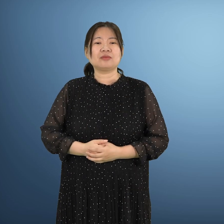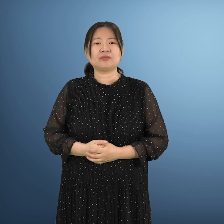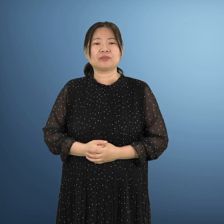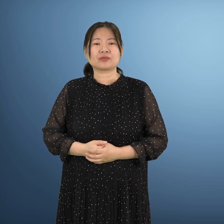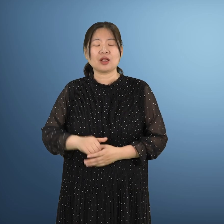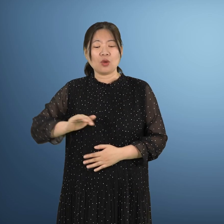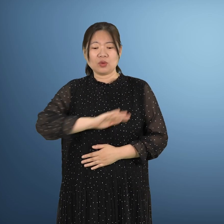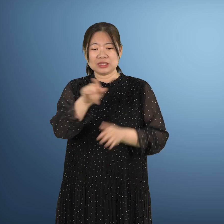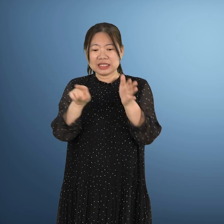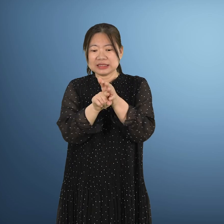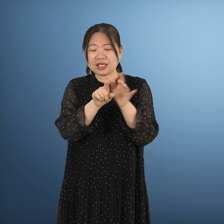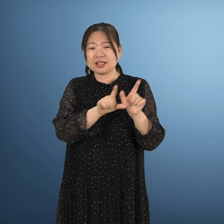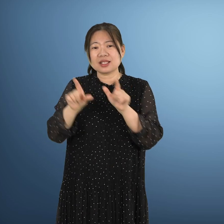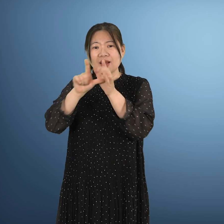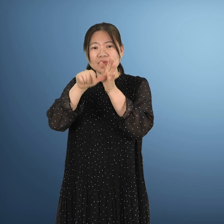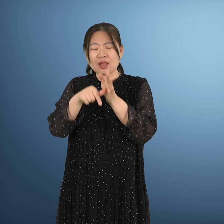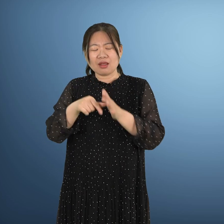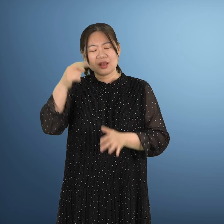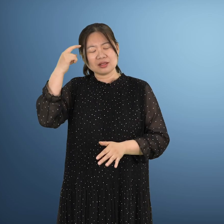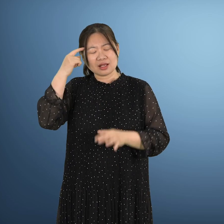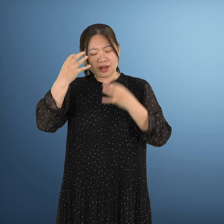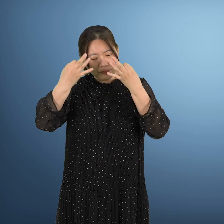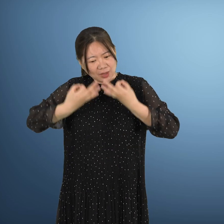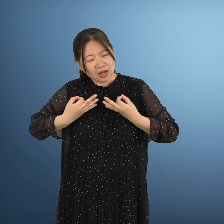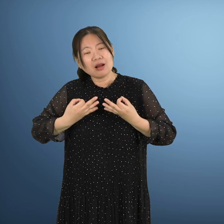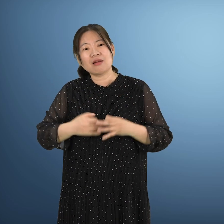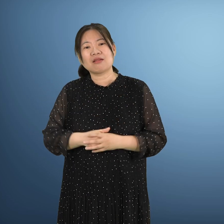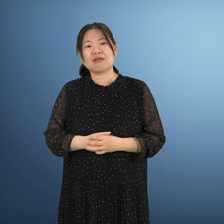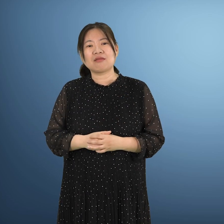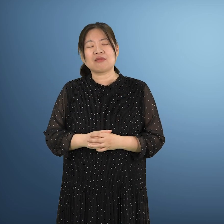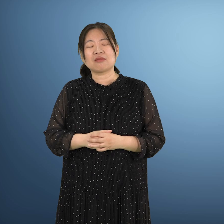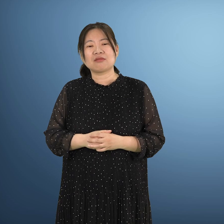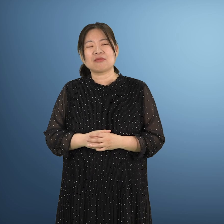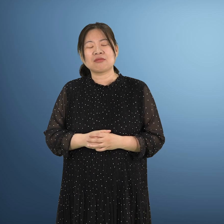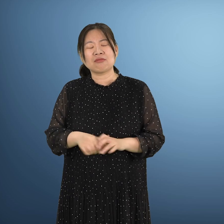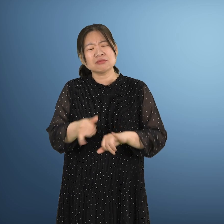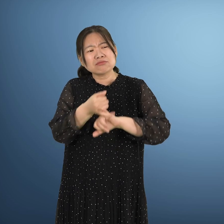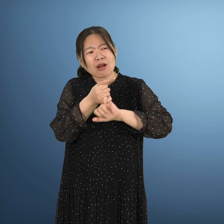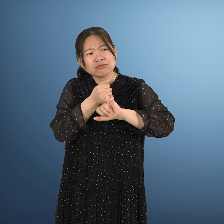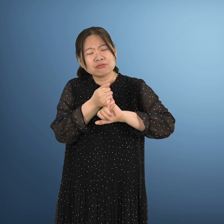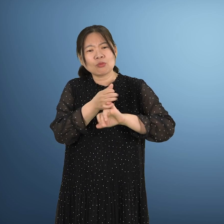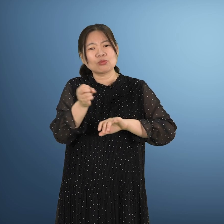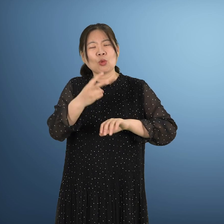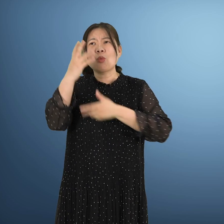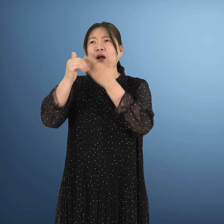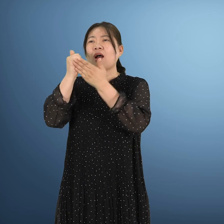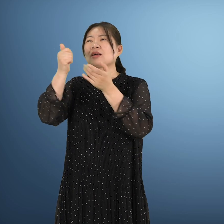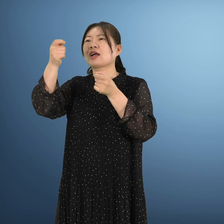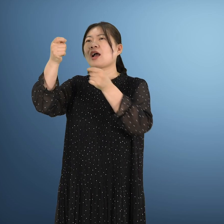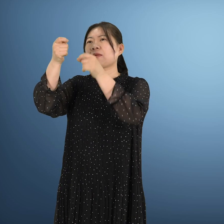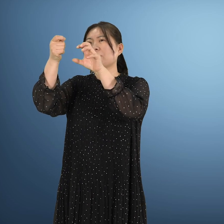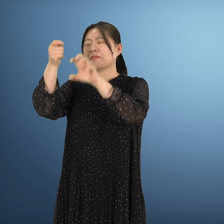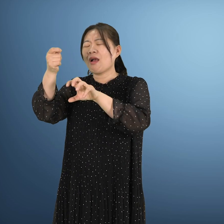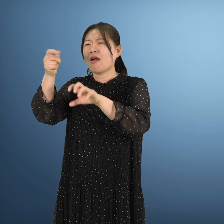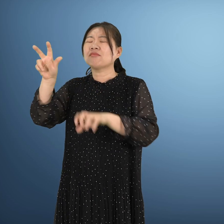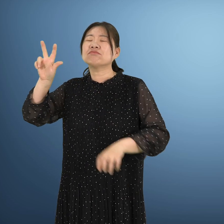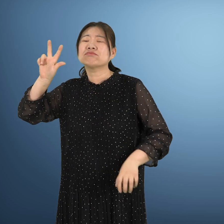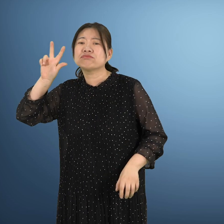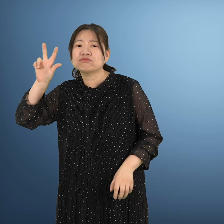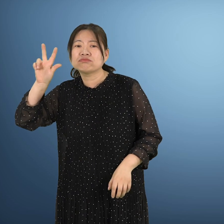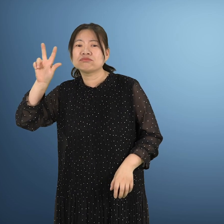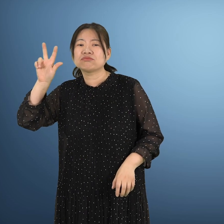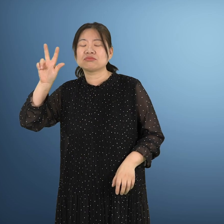우리가 신앙생활을 해나가면서 곰곰이 돌아보면 이렇게 약속을 하고 하나님 앞에